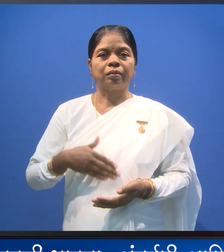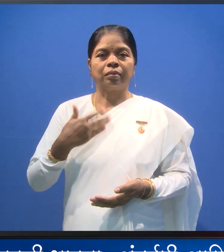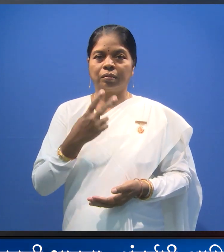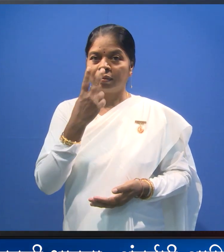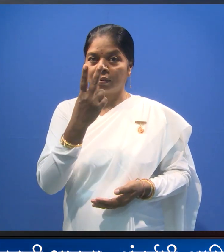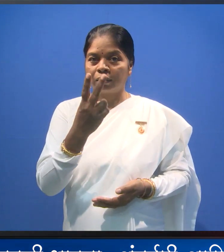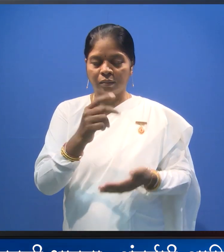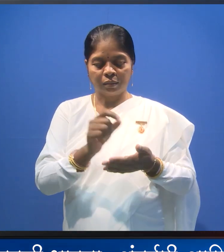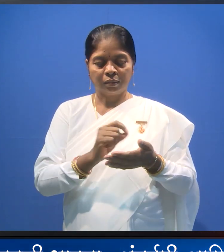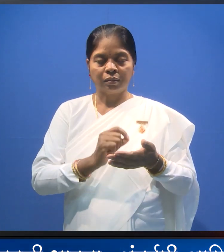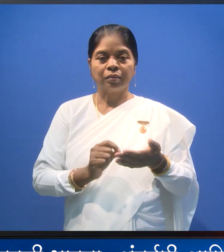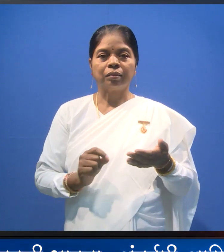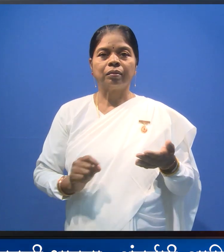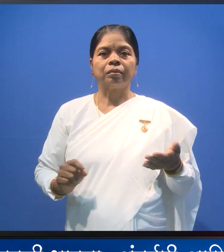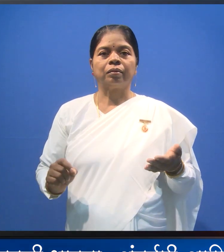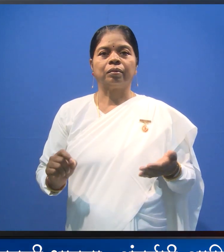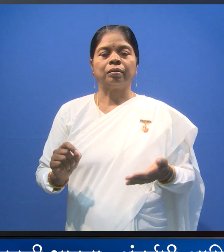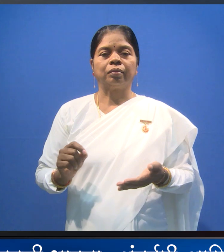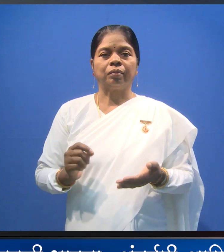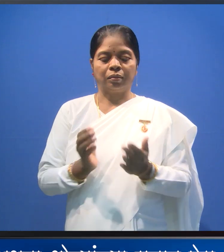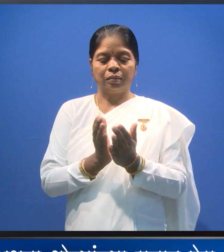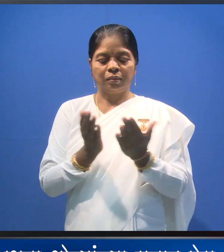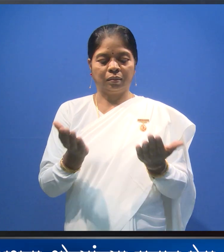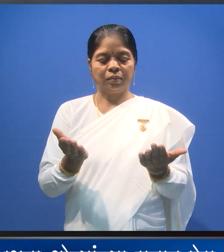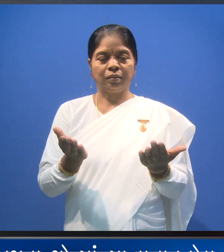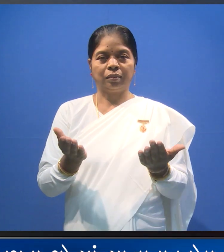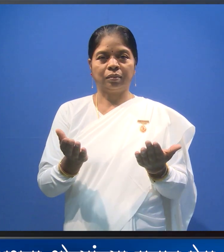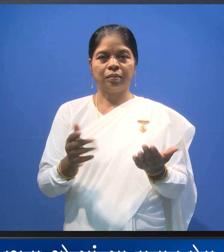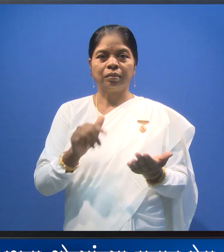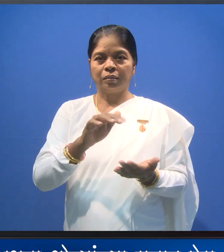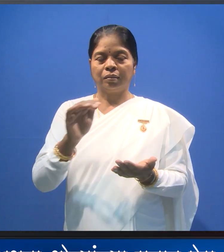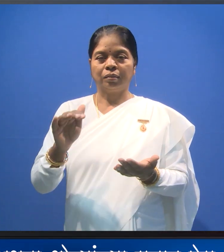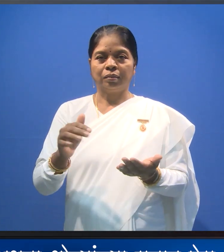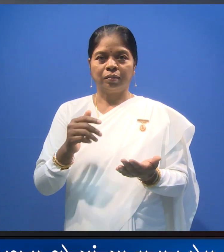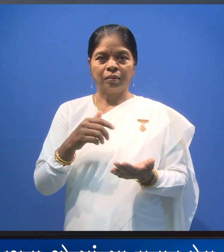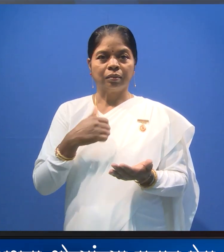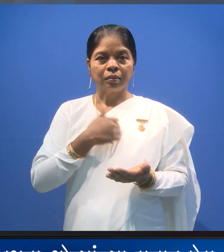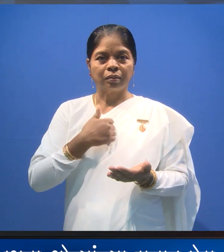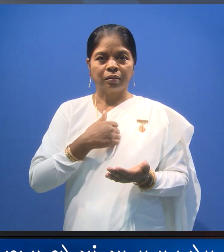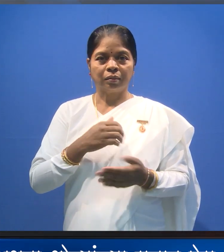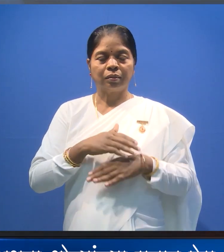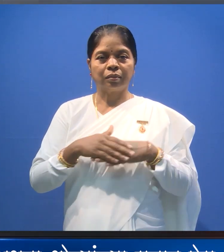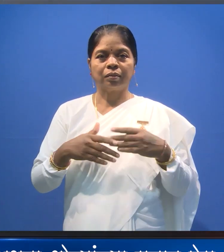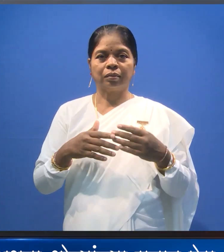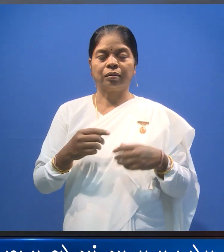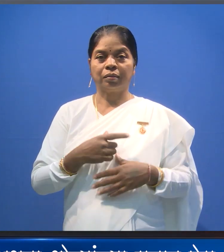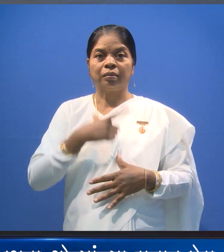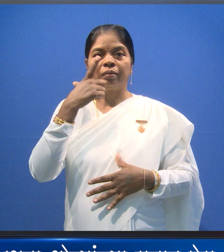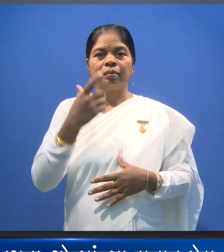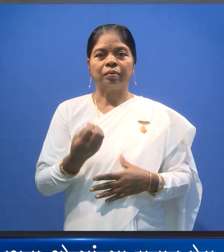अंतर्दृष्टी आणि लिखाणाची धारा वाचकाच्या अथवा श्रोत्यांच्या मनात प्रेम आणि आनंद जागृत